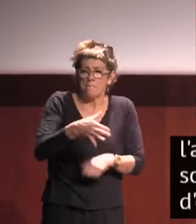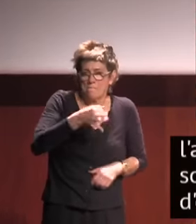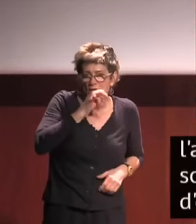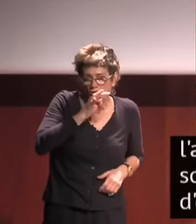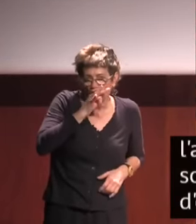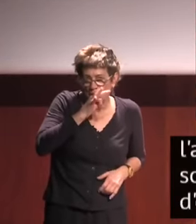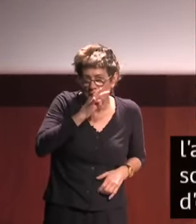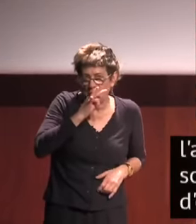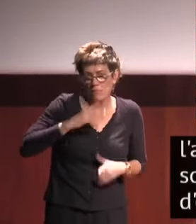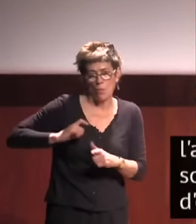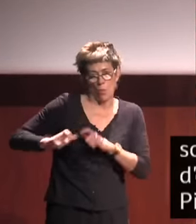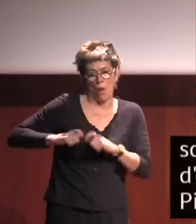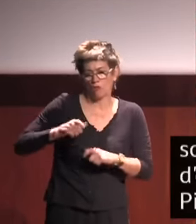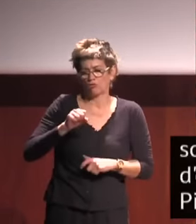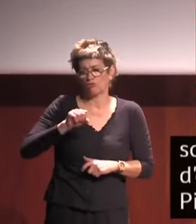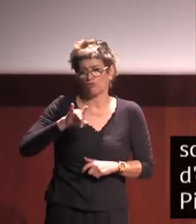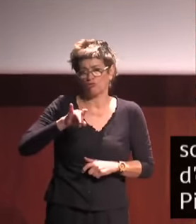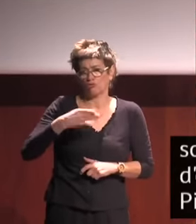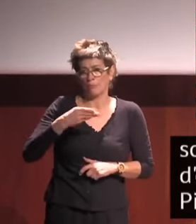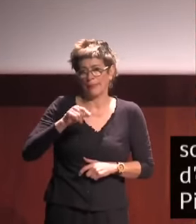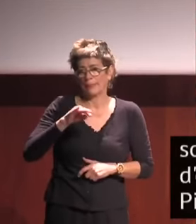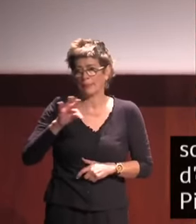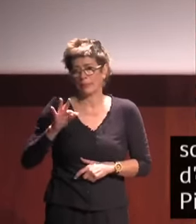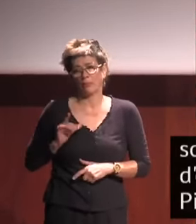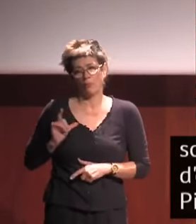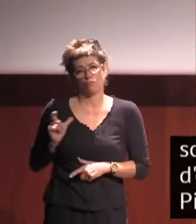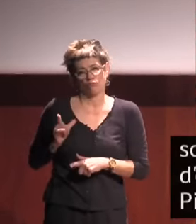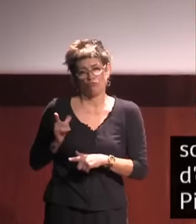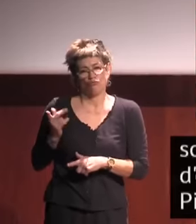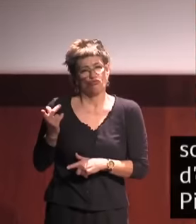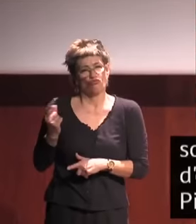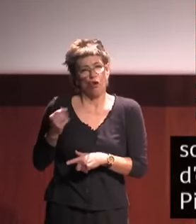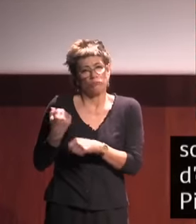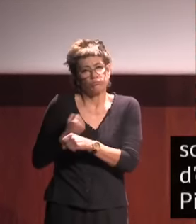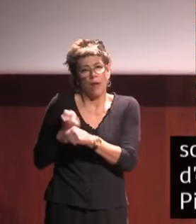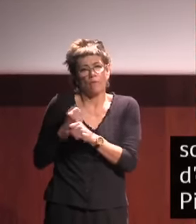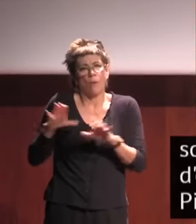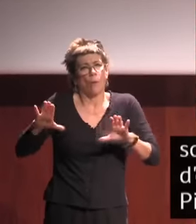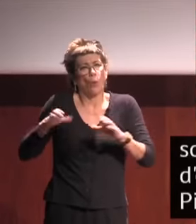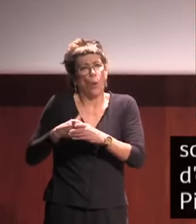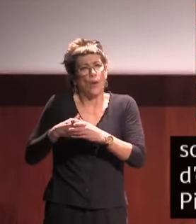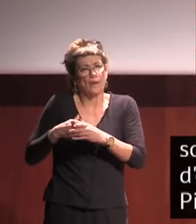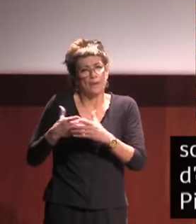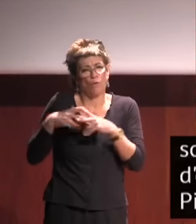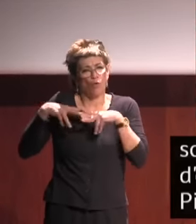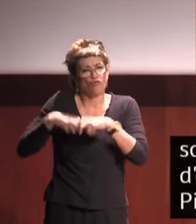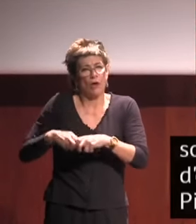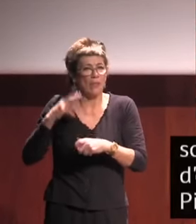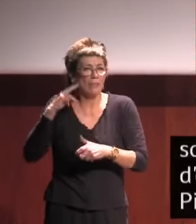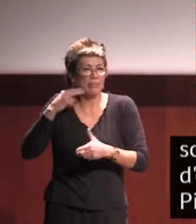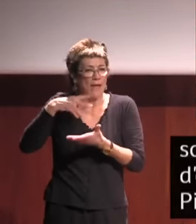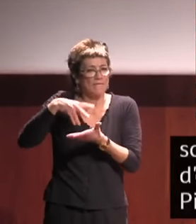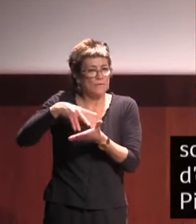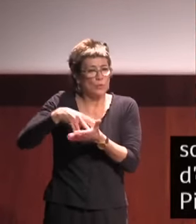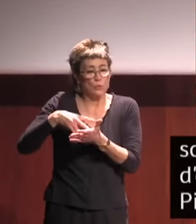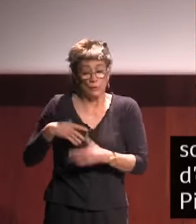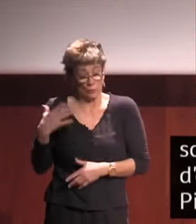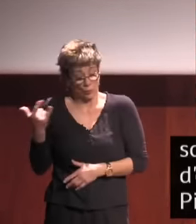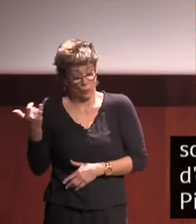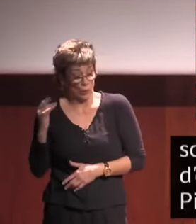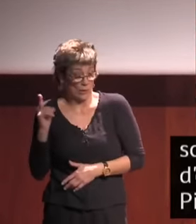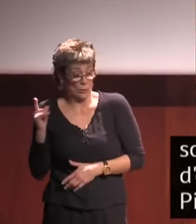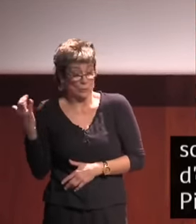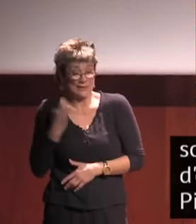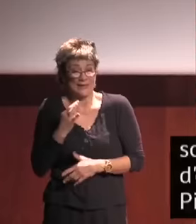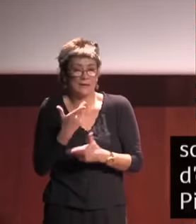un collègue avec qui on travaille ensemble dans notre collectif de recherche sur les Deaf Studies, nous avons parlé d'une double contrainte